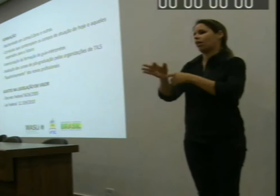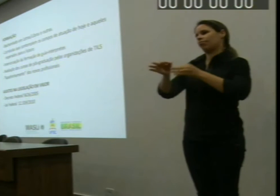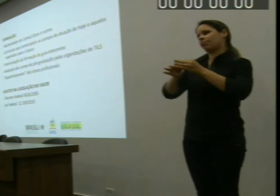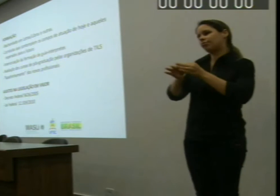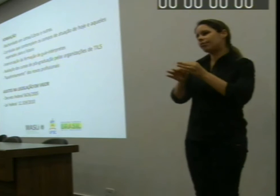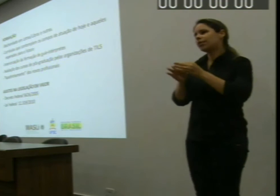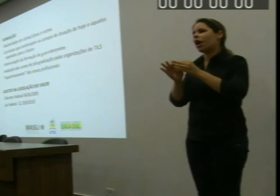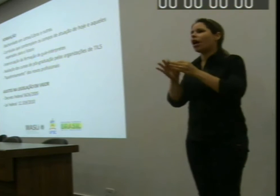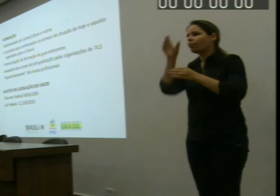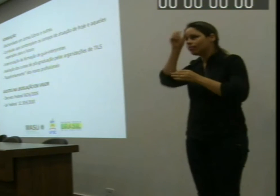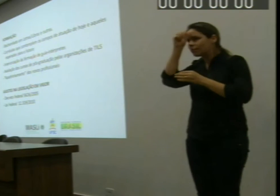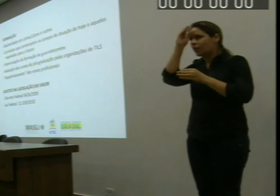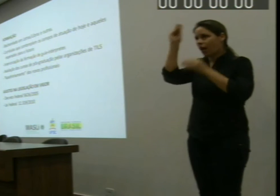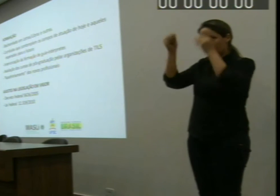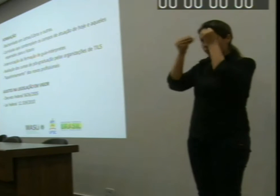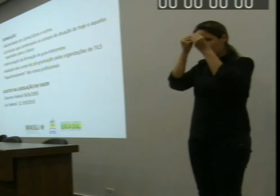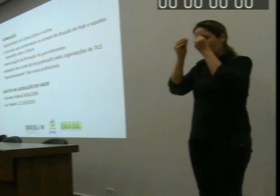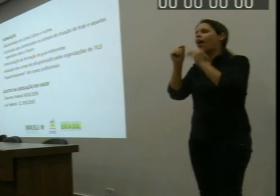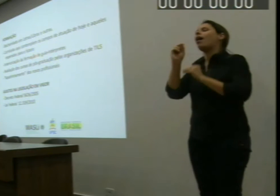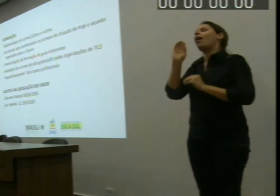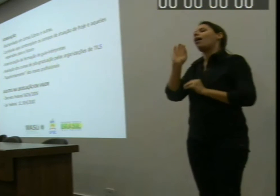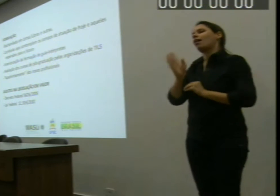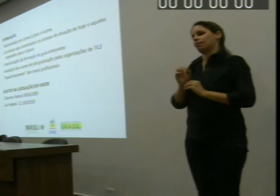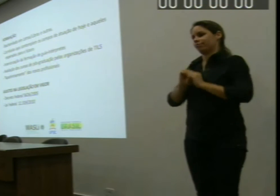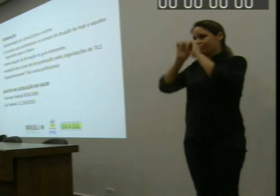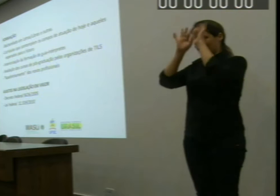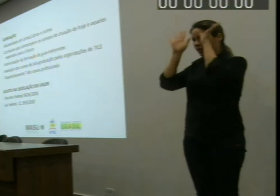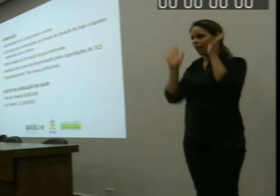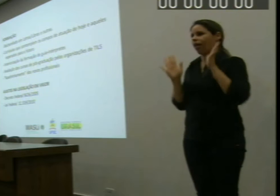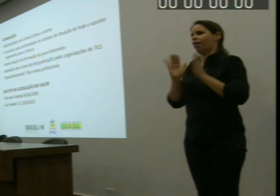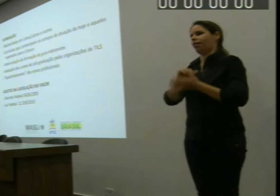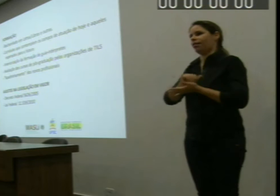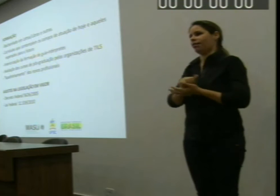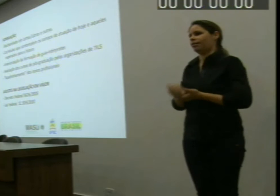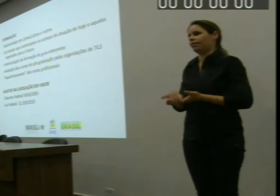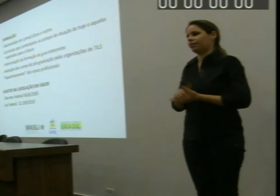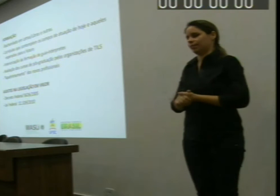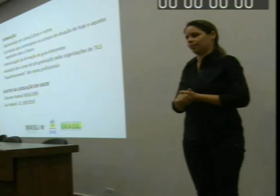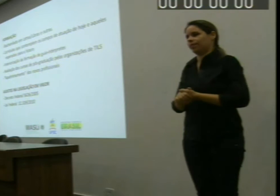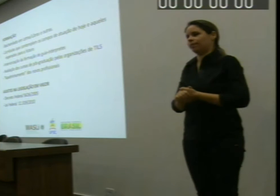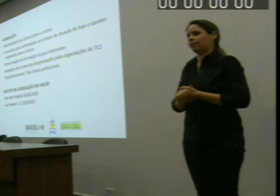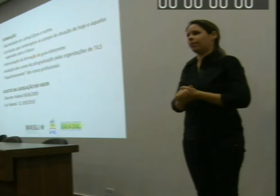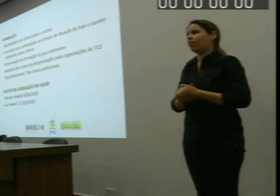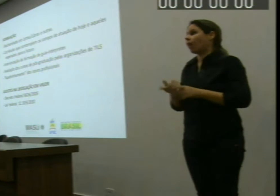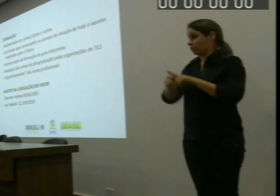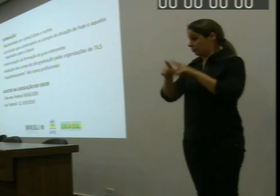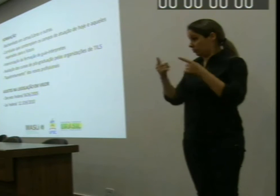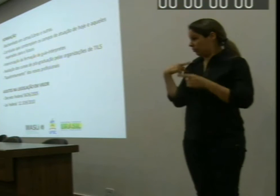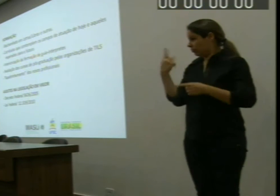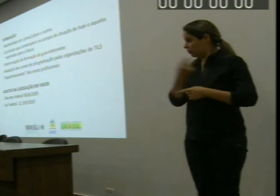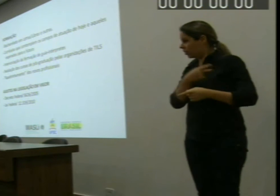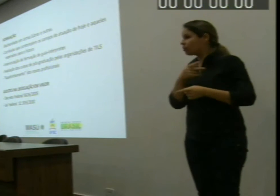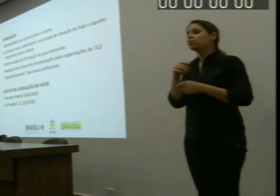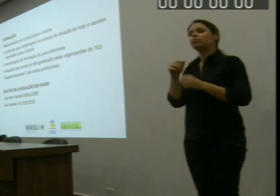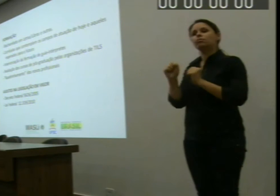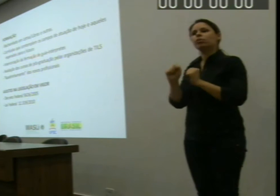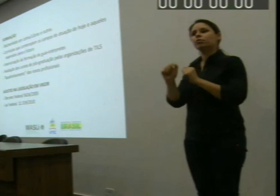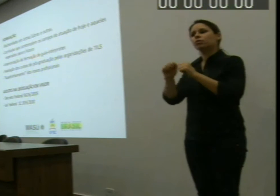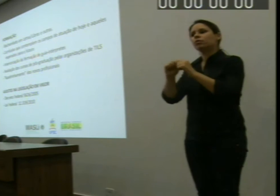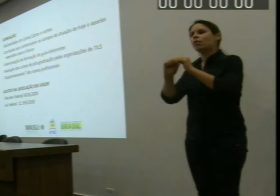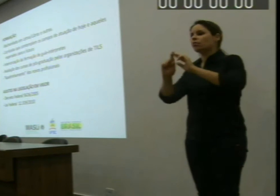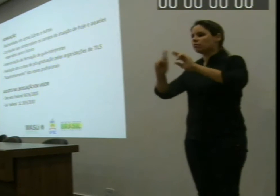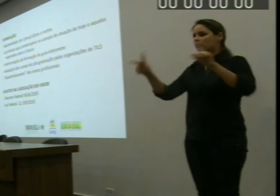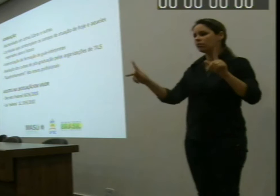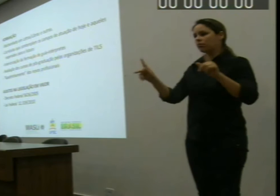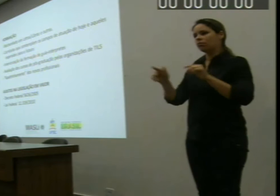ajustes que a gente a gente não teve isso mas a gente pode dar pros próximos né a gente pode mudar isso pro futuro a gente pode fazer com que as